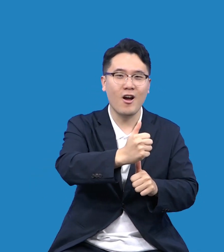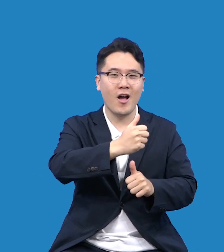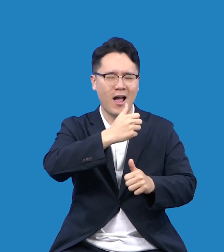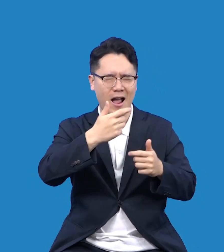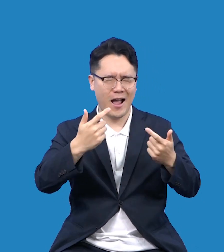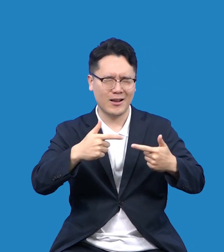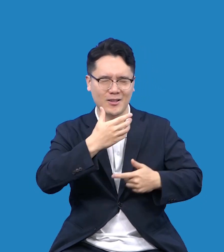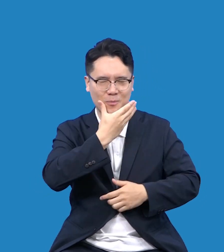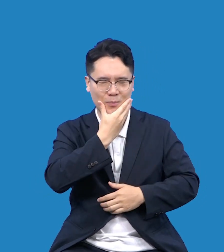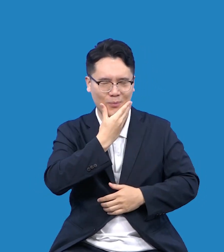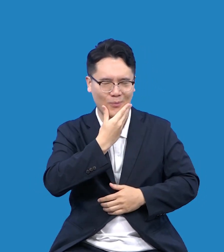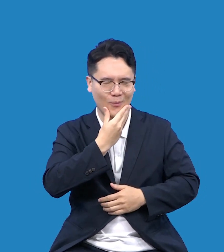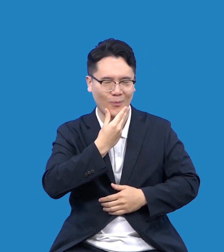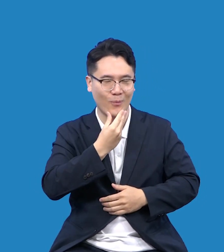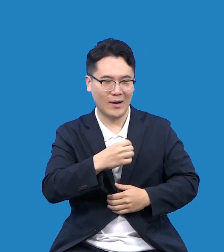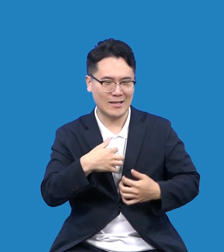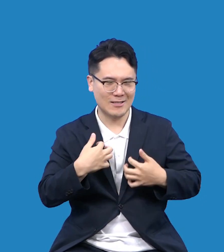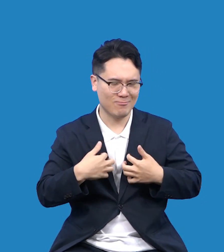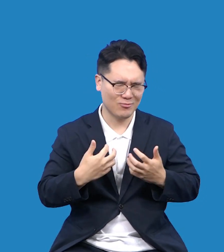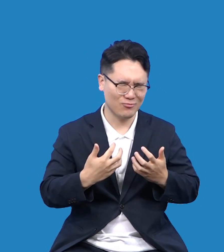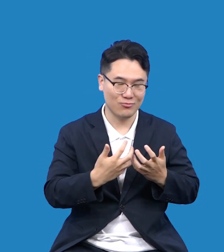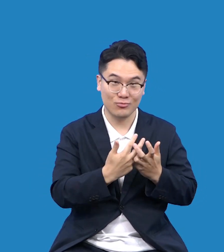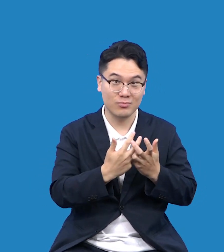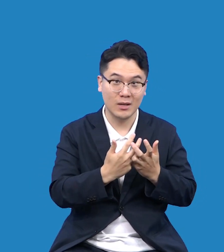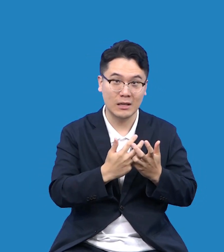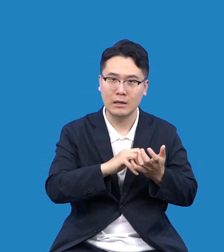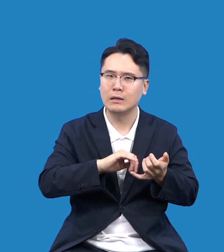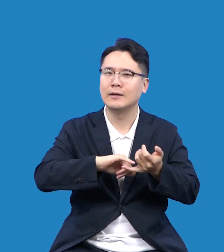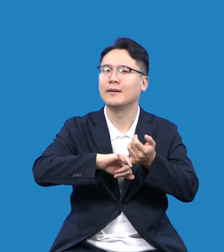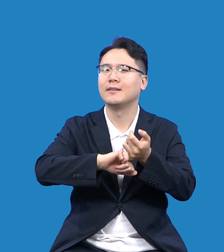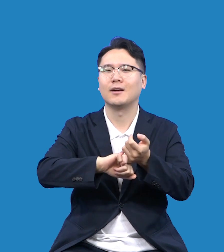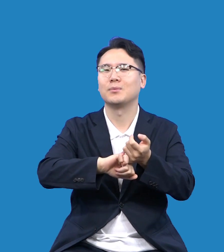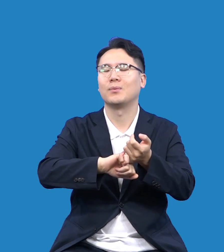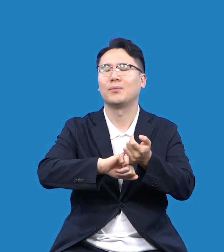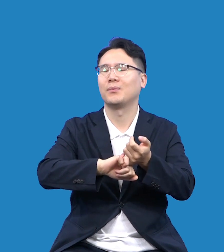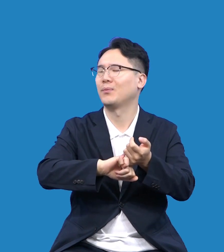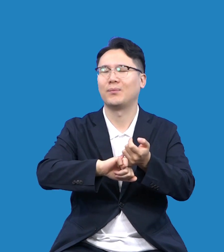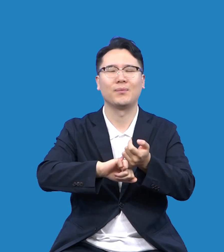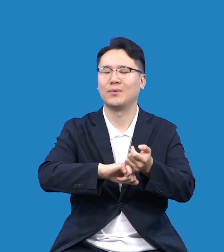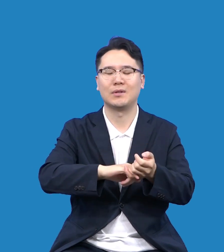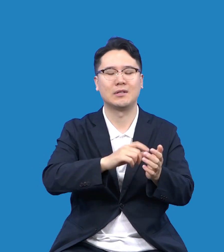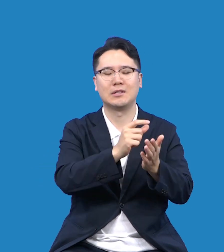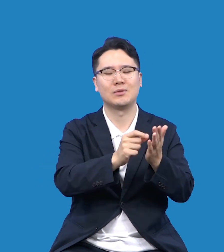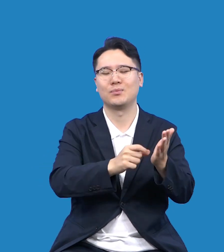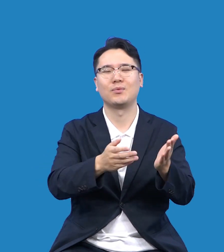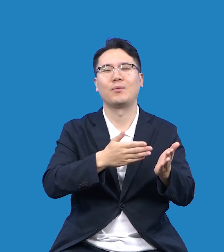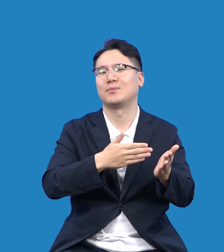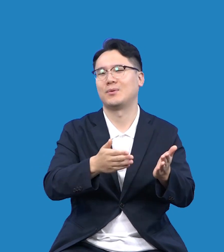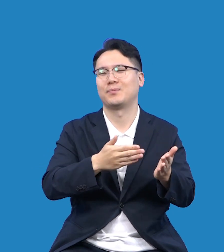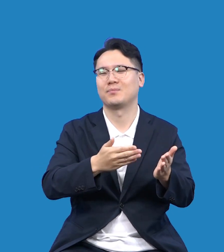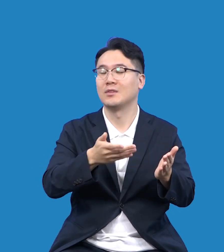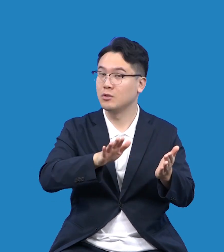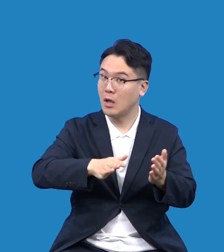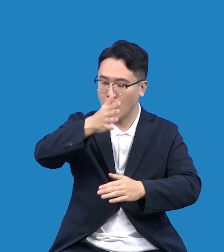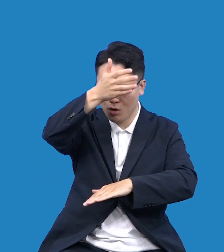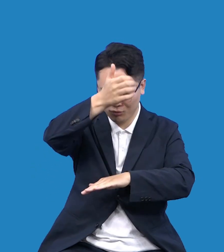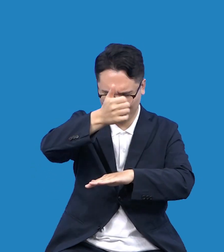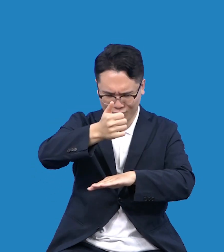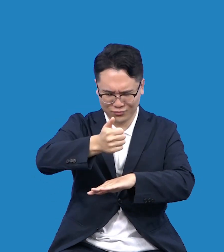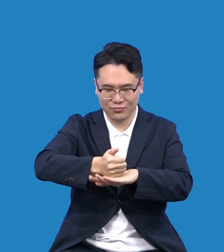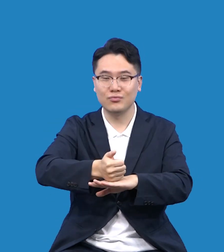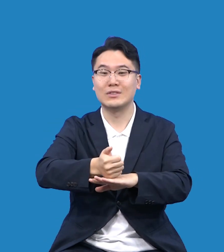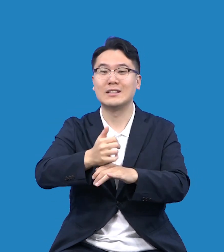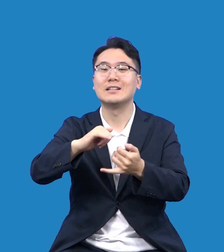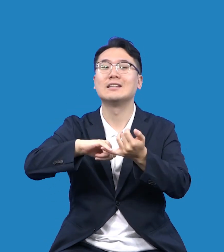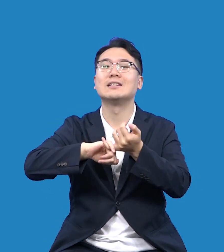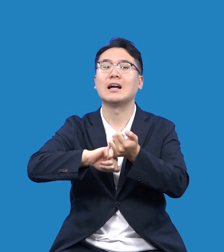성경은 사실 약속하지는 않습니다. 그러나 성경이 약속하는 것이 있어요. 궁극적으로는 우리가